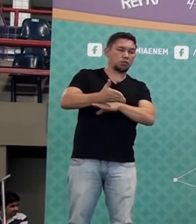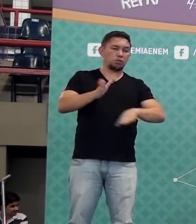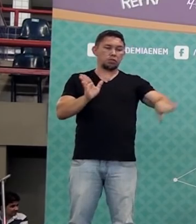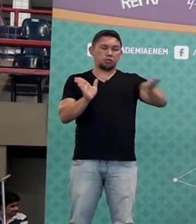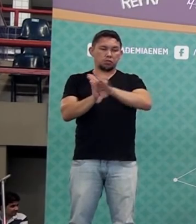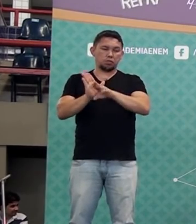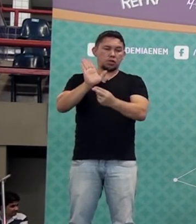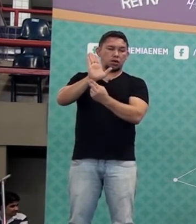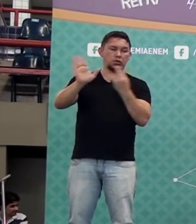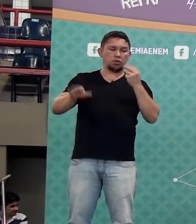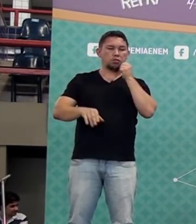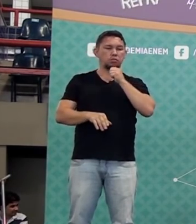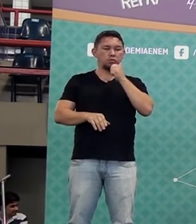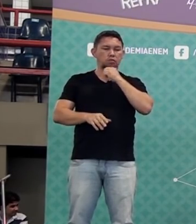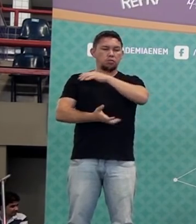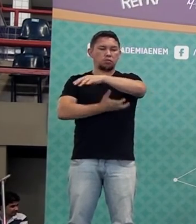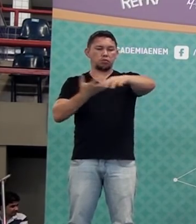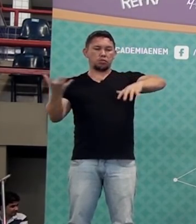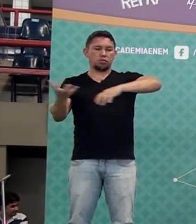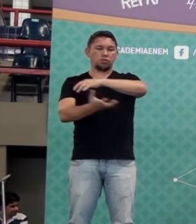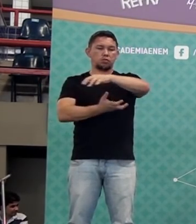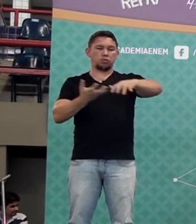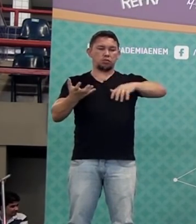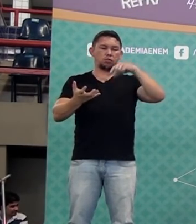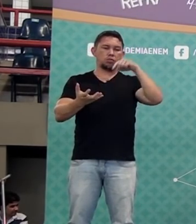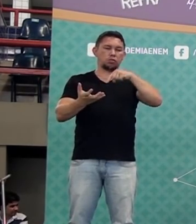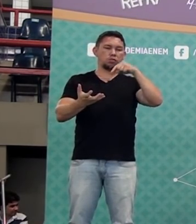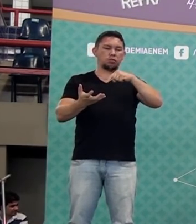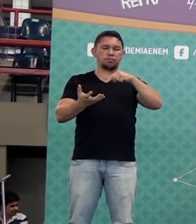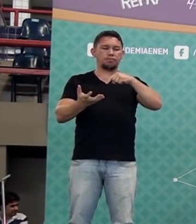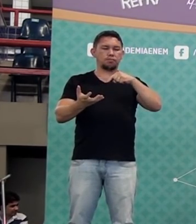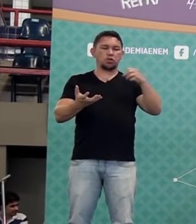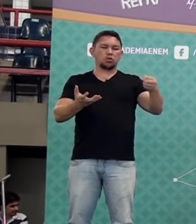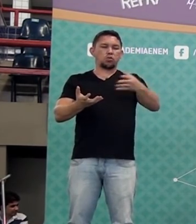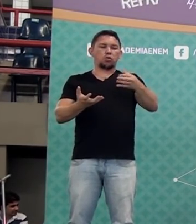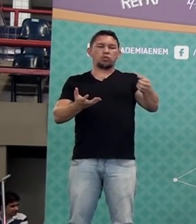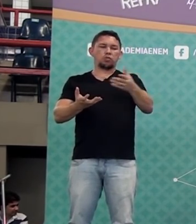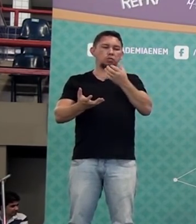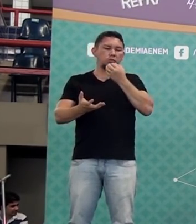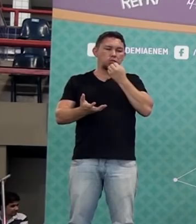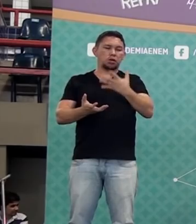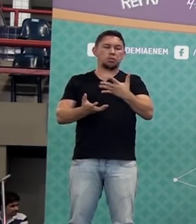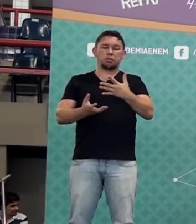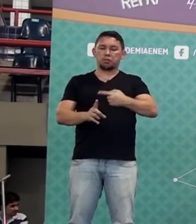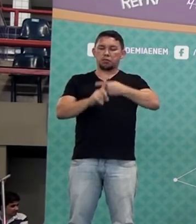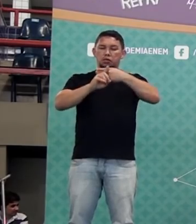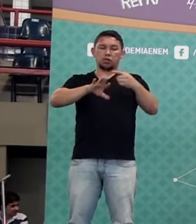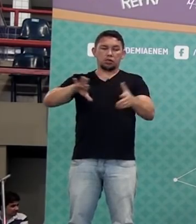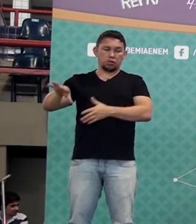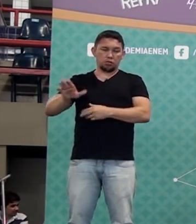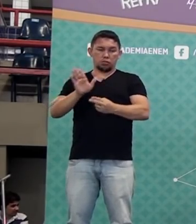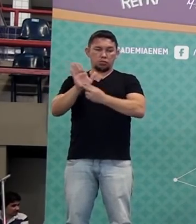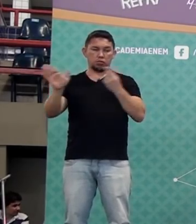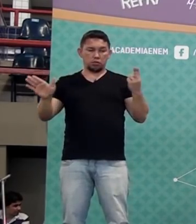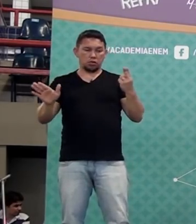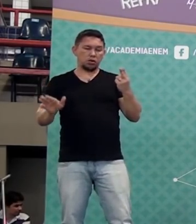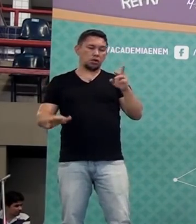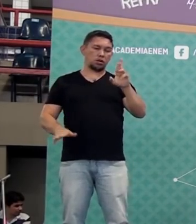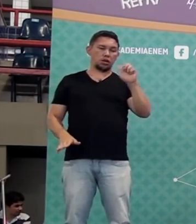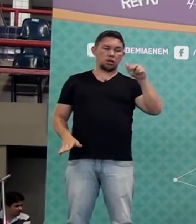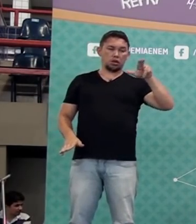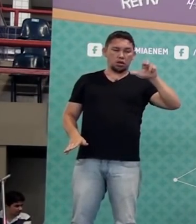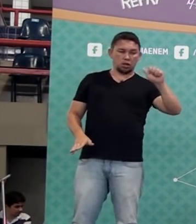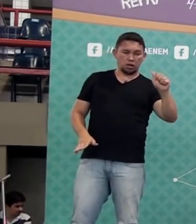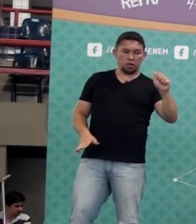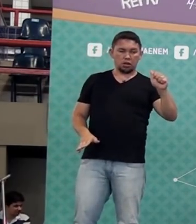a Hannah Arendt, revolução é algo absolutamente novo. Quando a Hannah Arendt diz que algumas